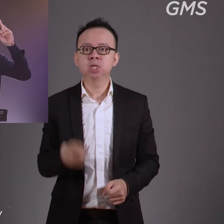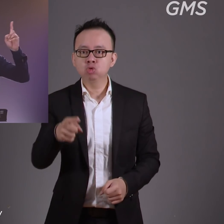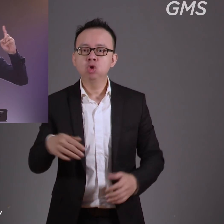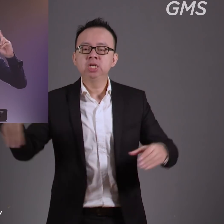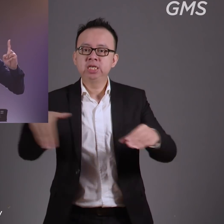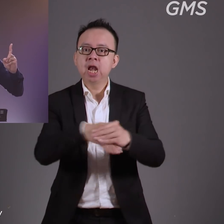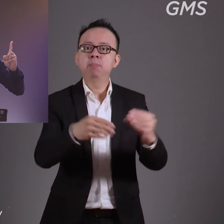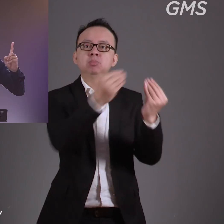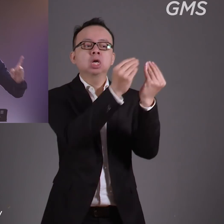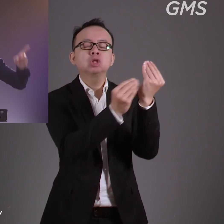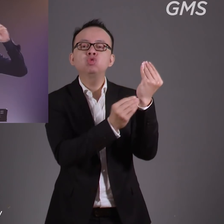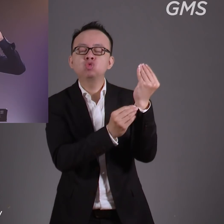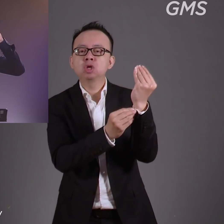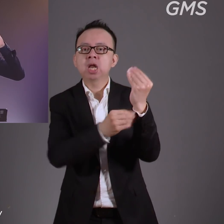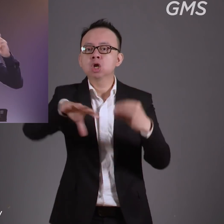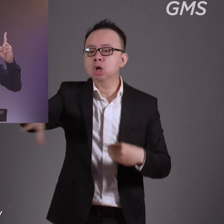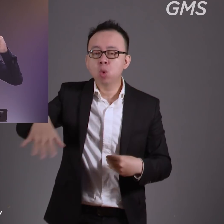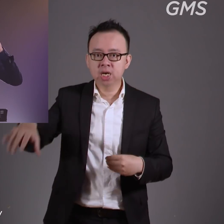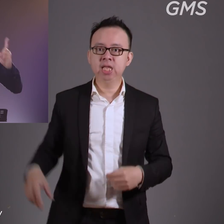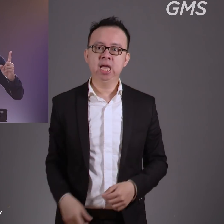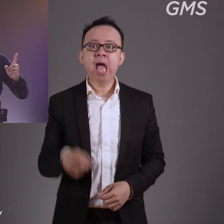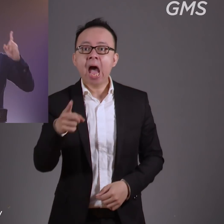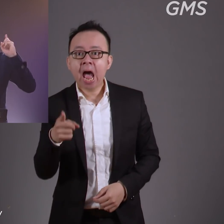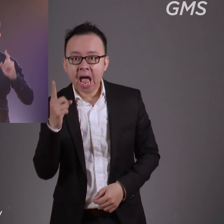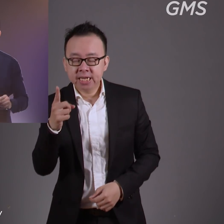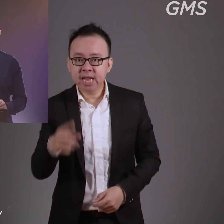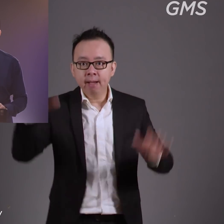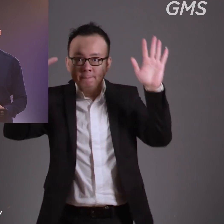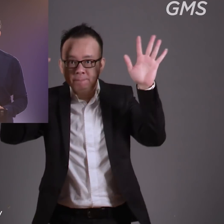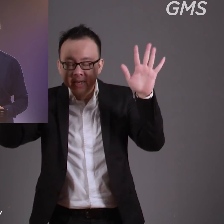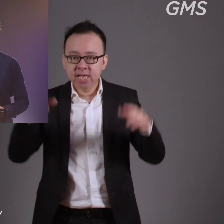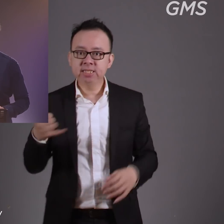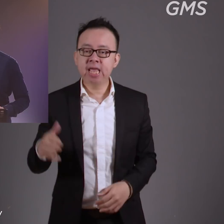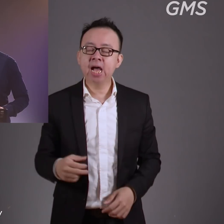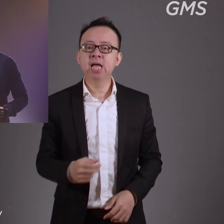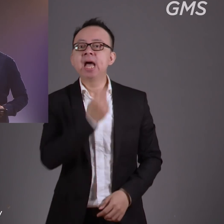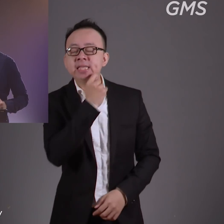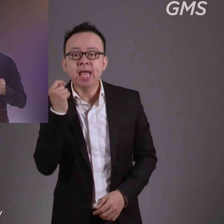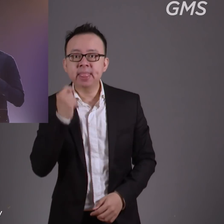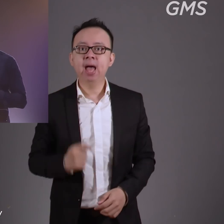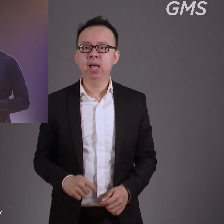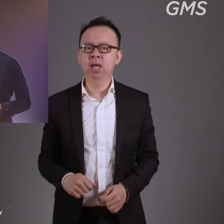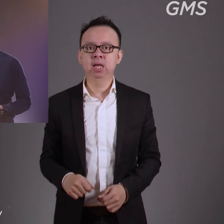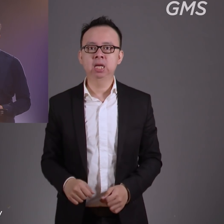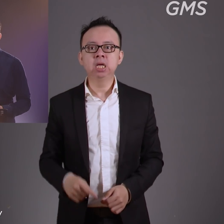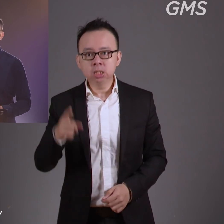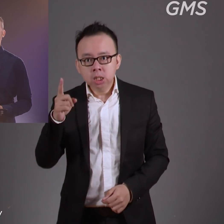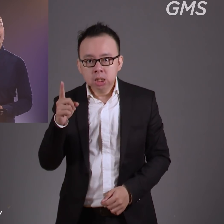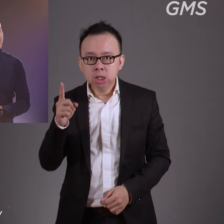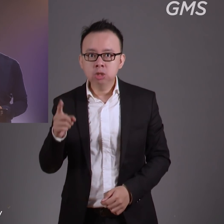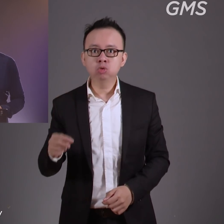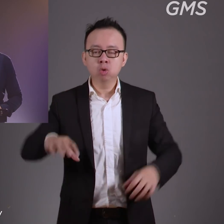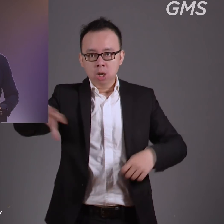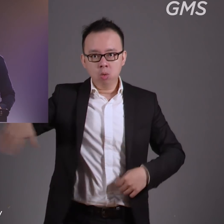Dalam silsilah keluarganya akan ada berkat yang nyata dan bukan kebetulan. Yang orang lain bisa menilai sendiri. Ini